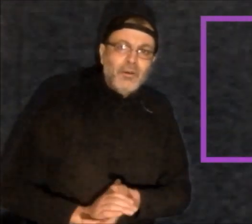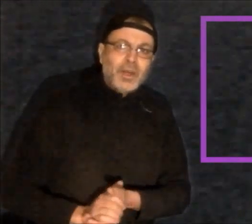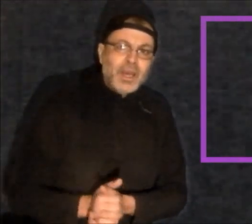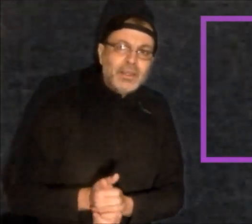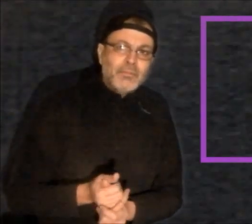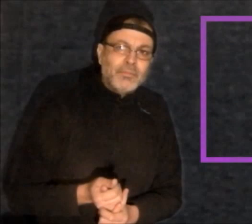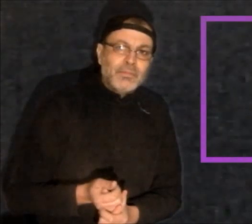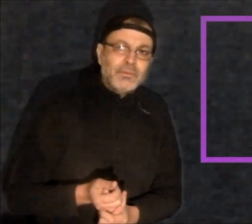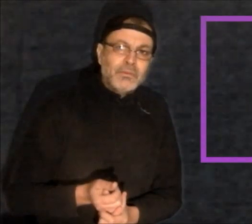عمر الخيام